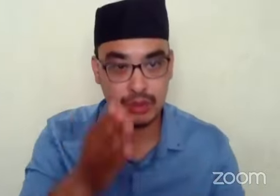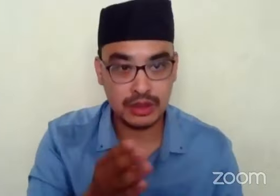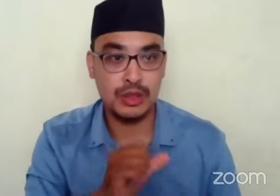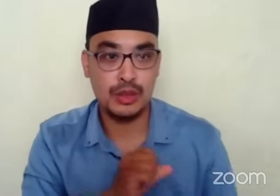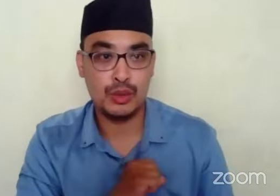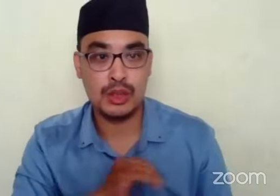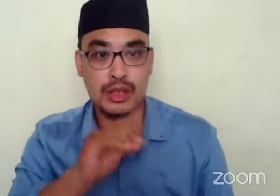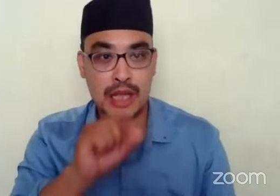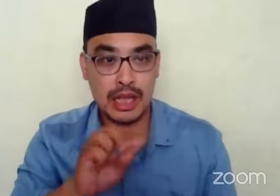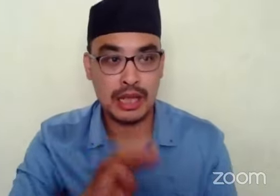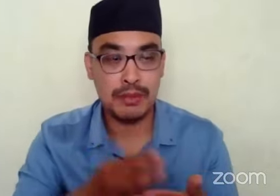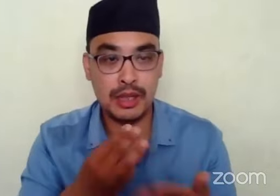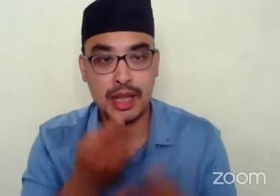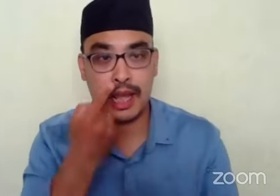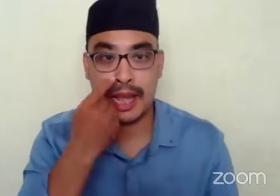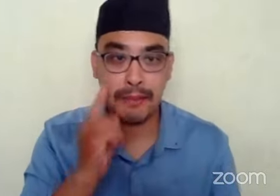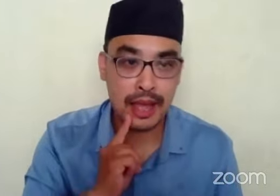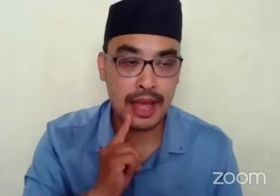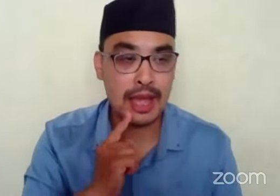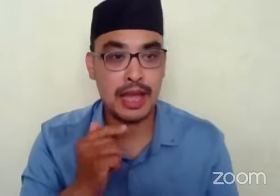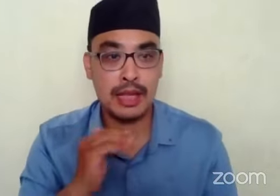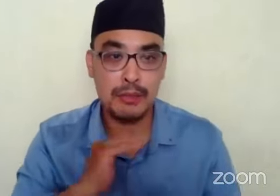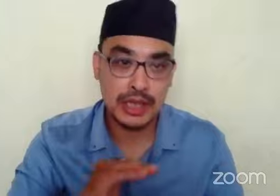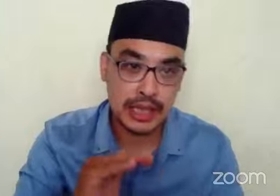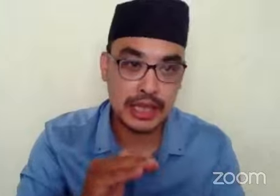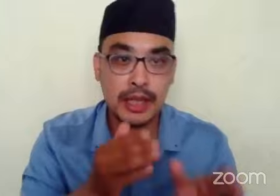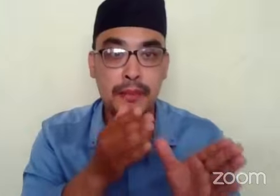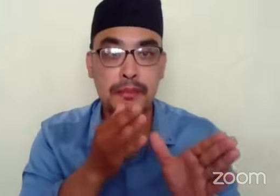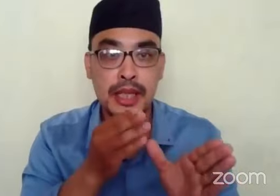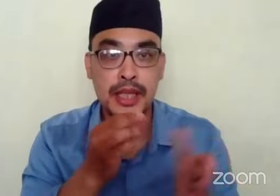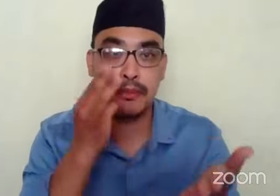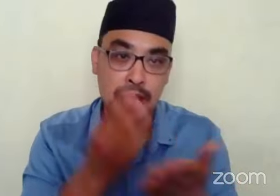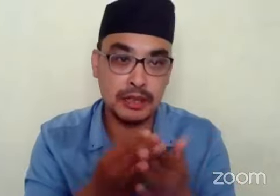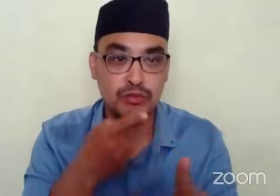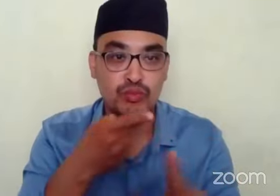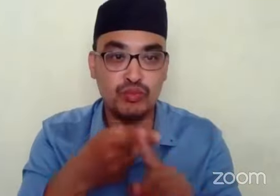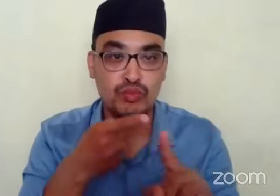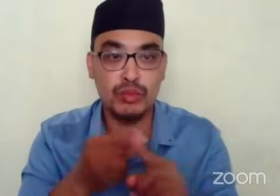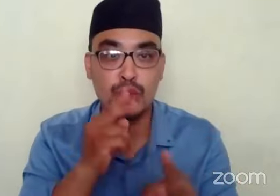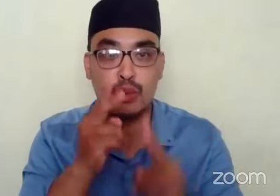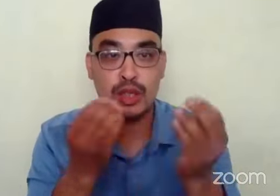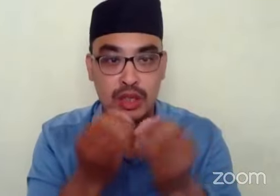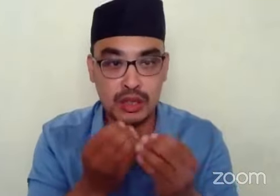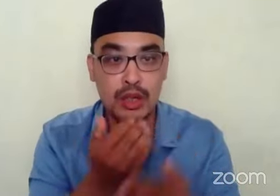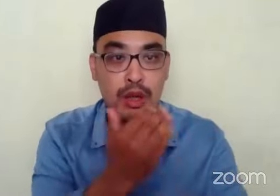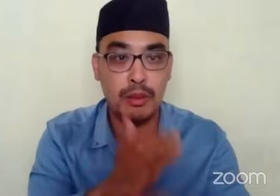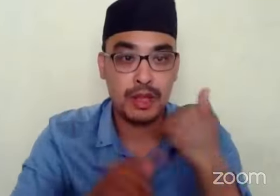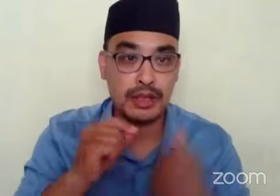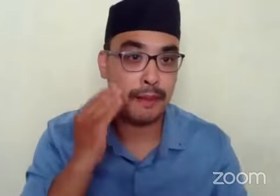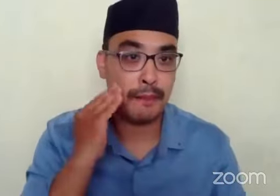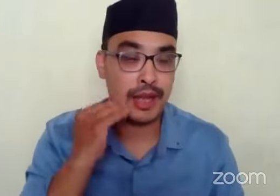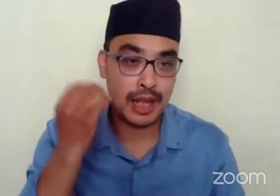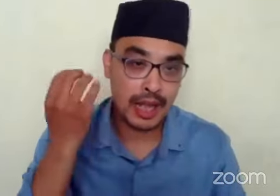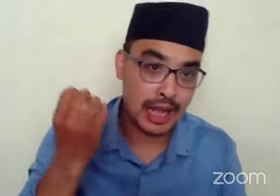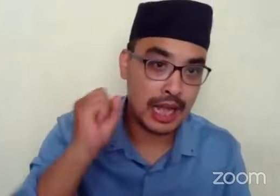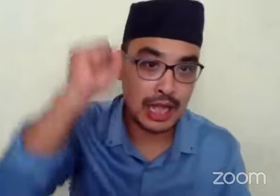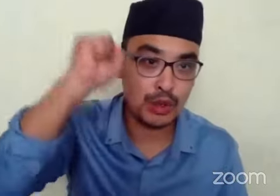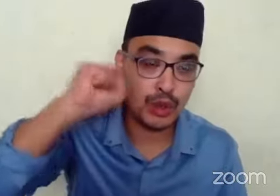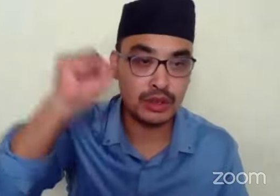चाहिँ मदरहुड र म्यारिजसँग मात्र जोडेर कुरा गरिन्छ। इभन अपाङ्गता महिला आन्दोलन र अपाङ्गता आन्दोलनमै